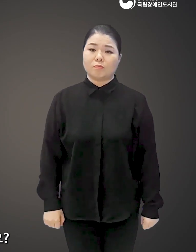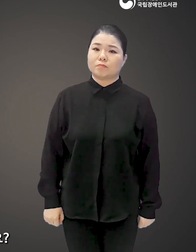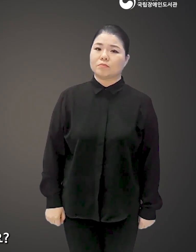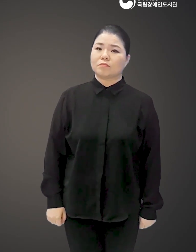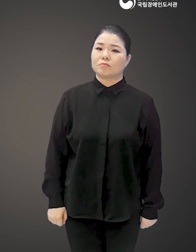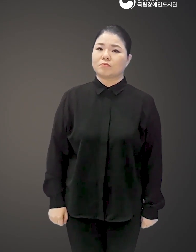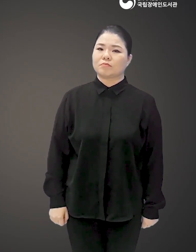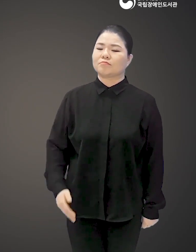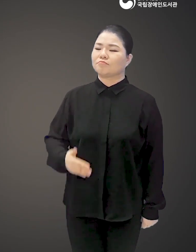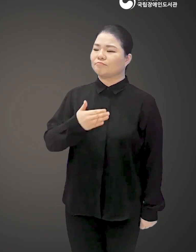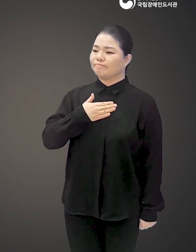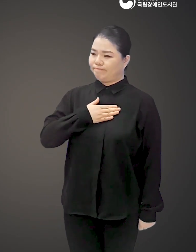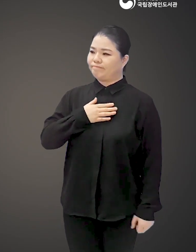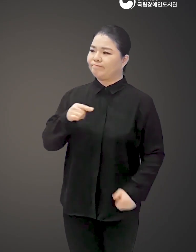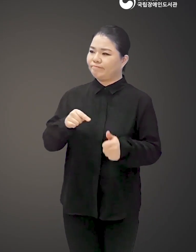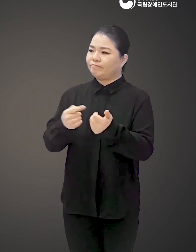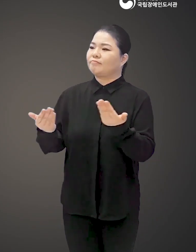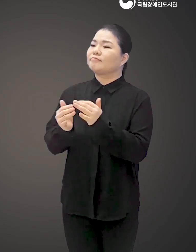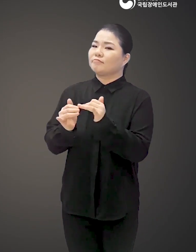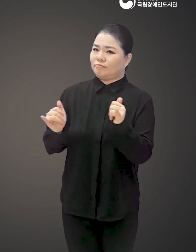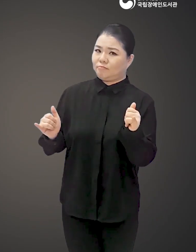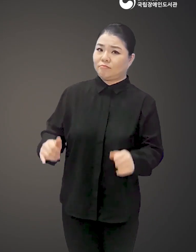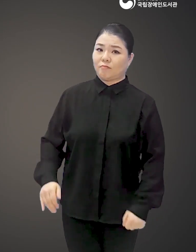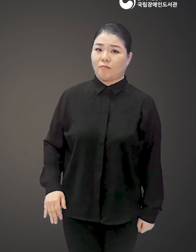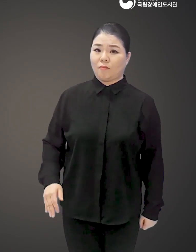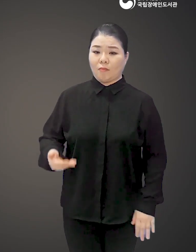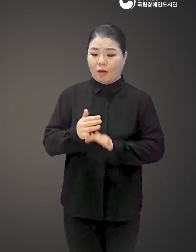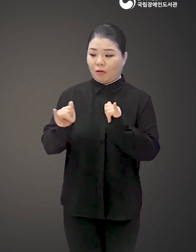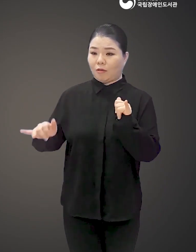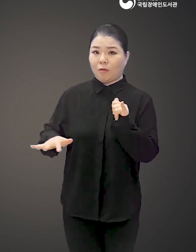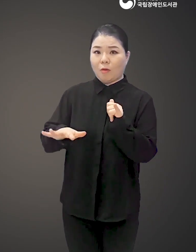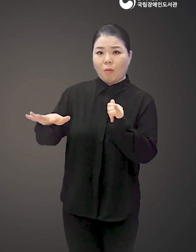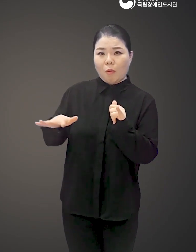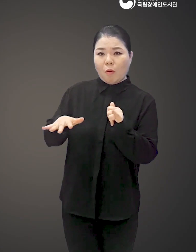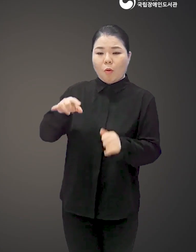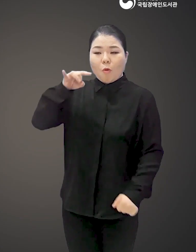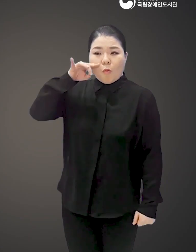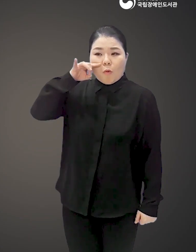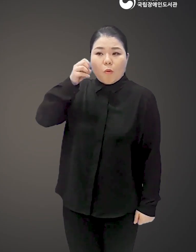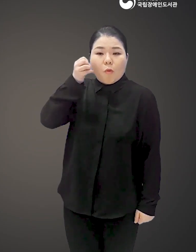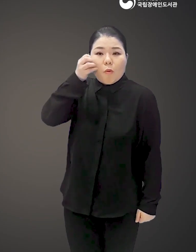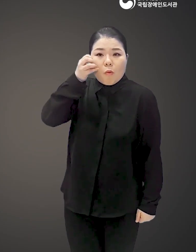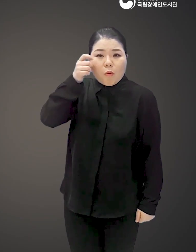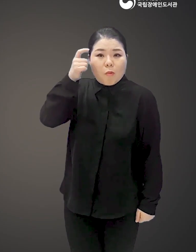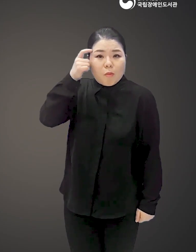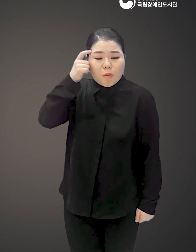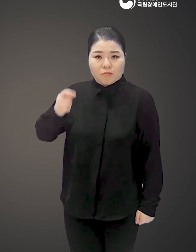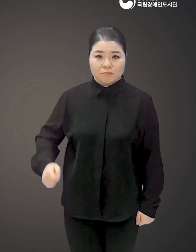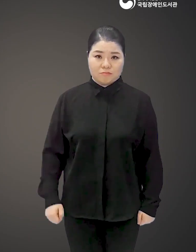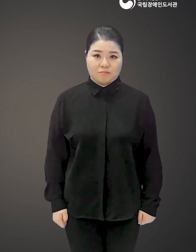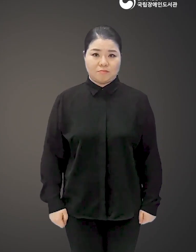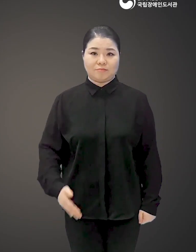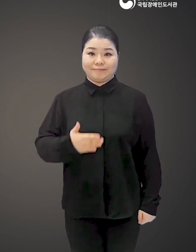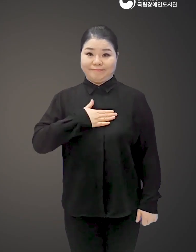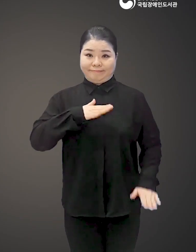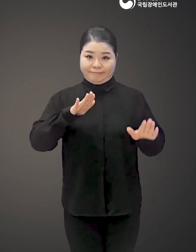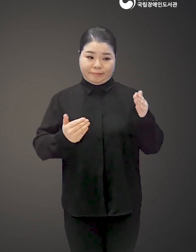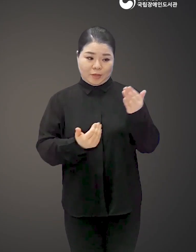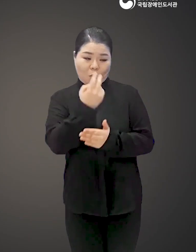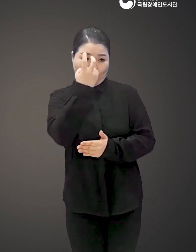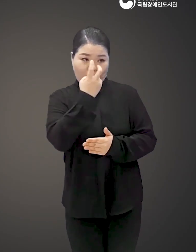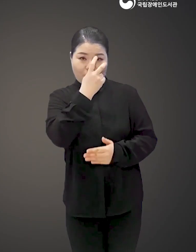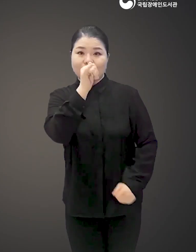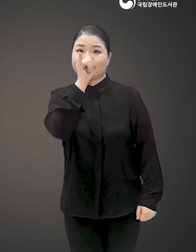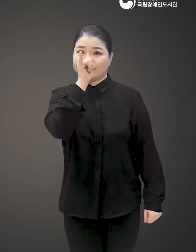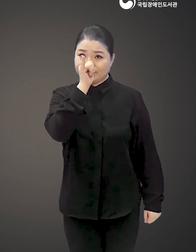생각해요? 내가 탐정이니까 다들 탐정 이야기를 좋아하잖아요. 사실 내가 지금 조사 중인 사건이